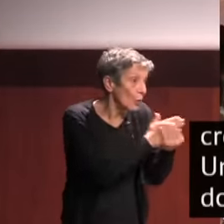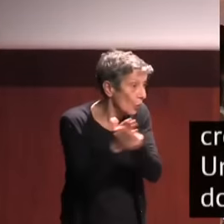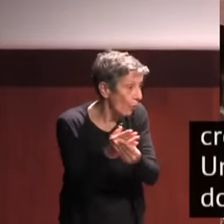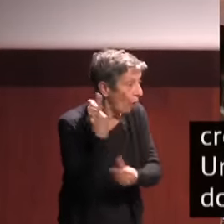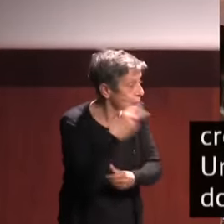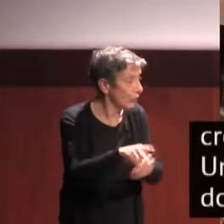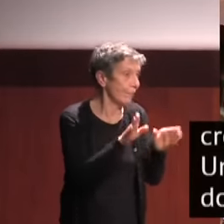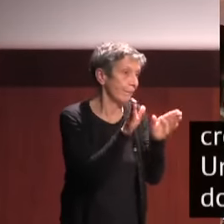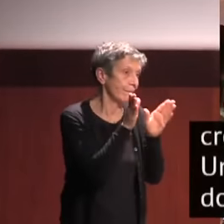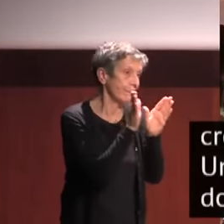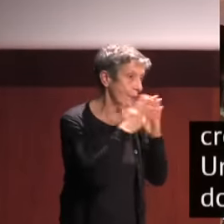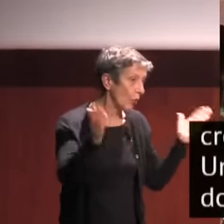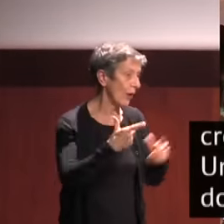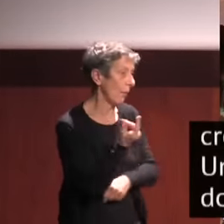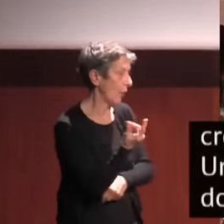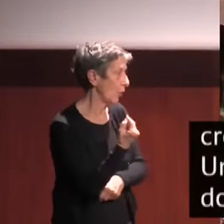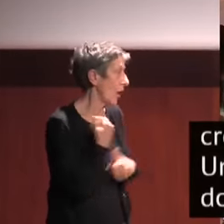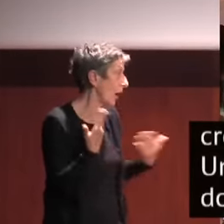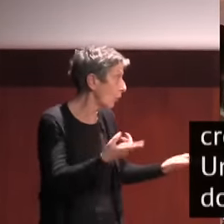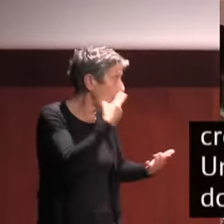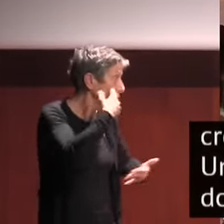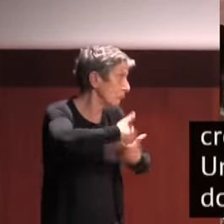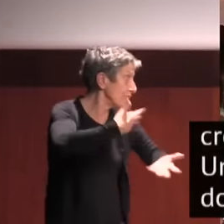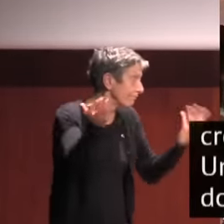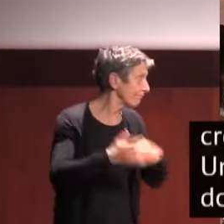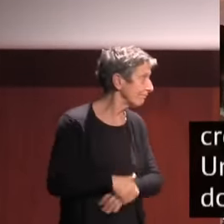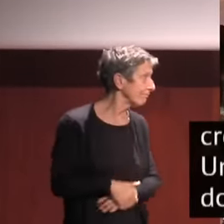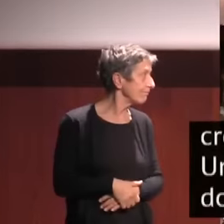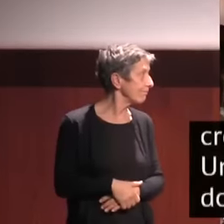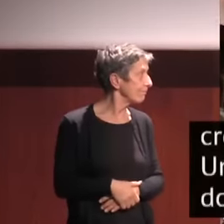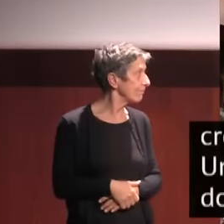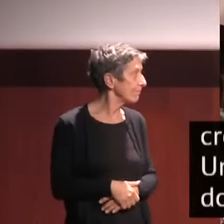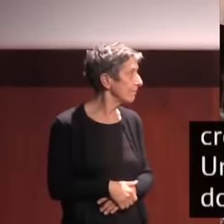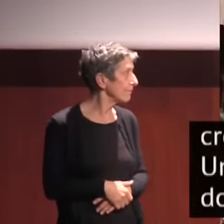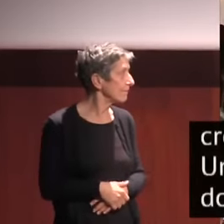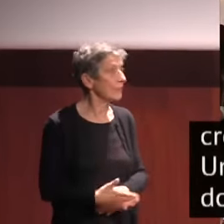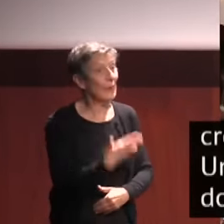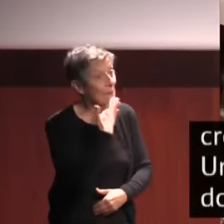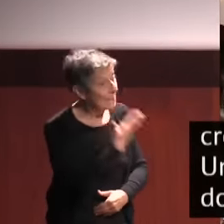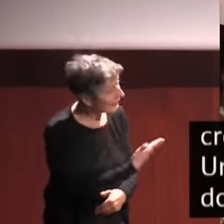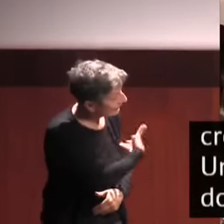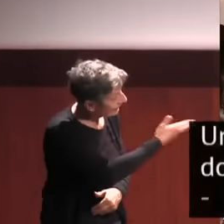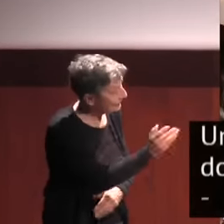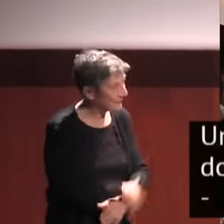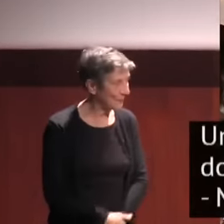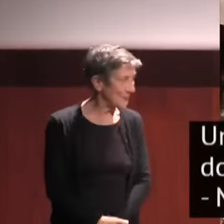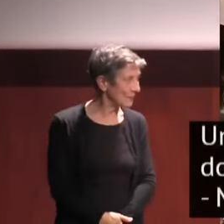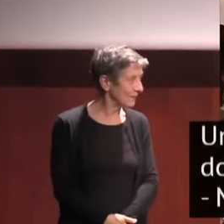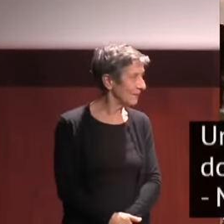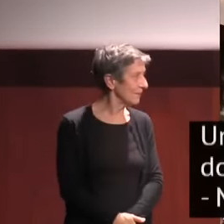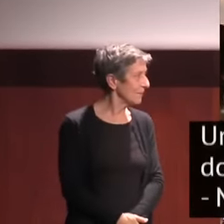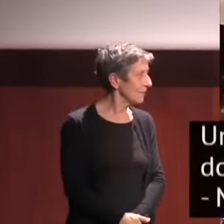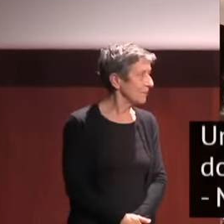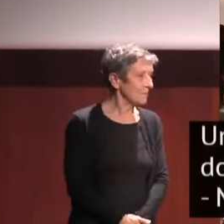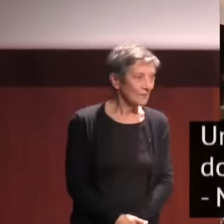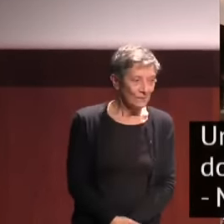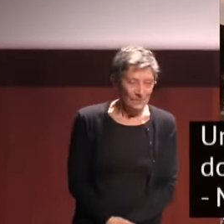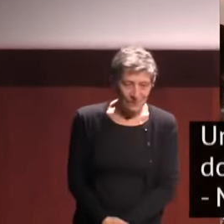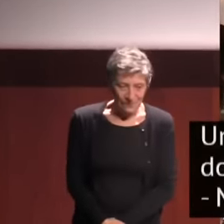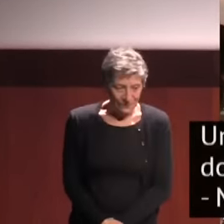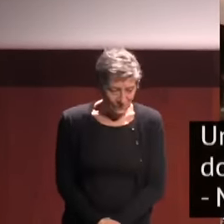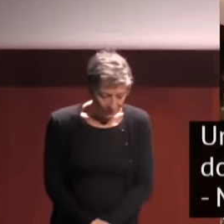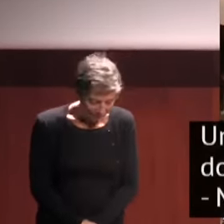Merci à toutes. grand merci.